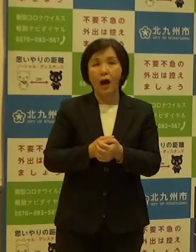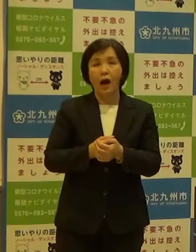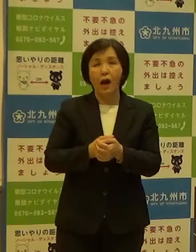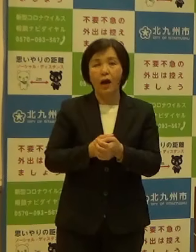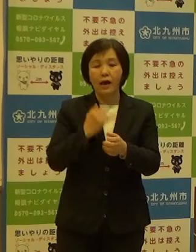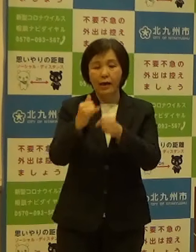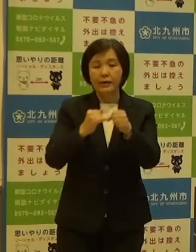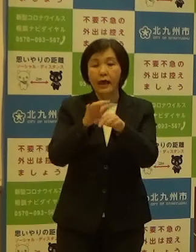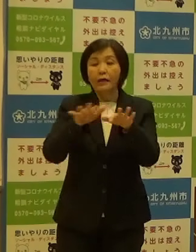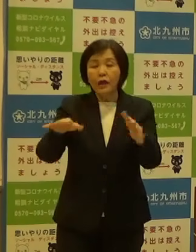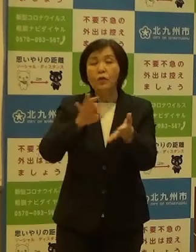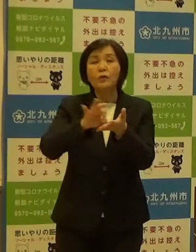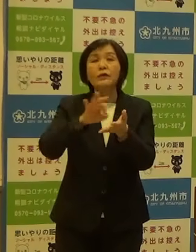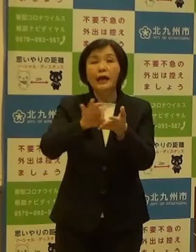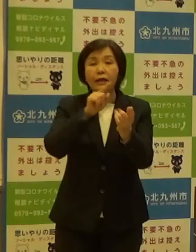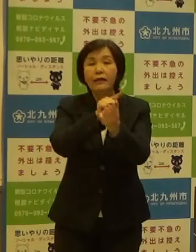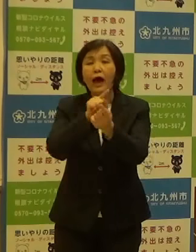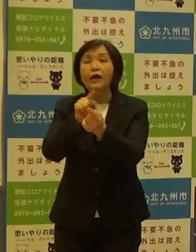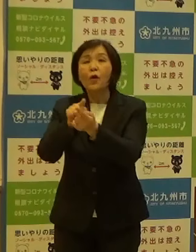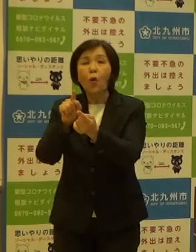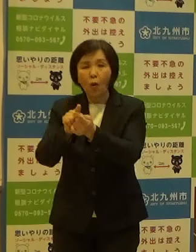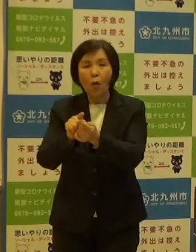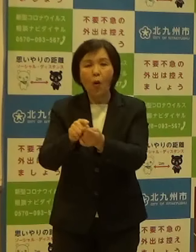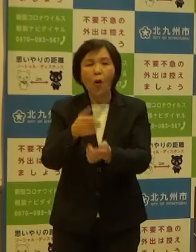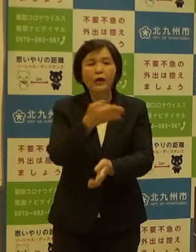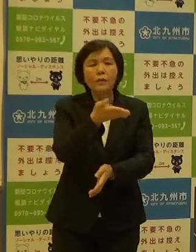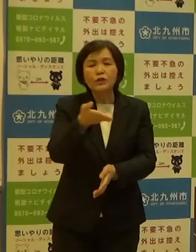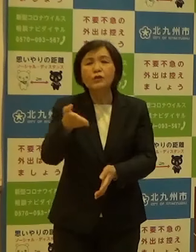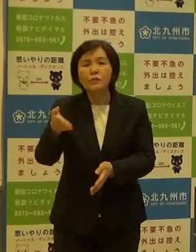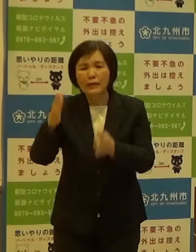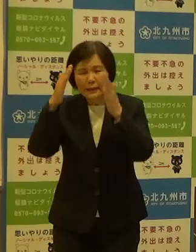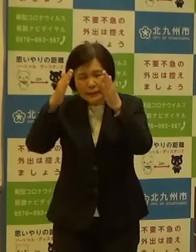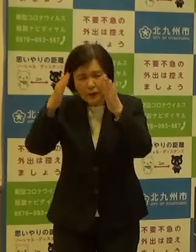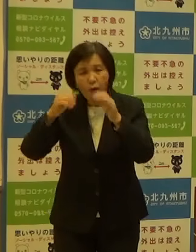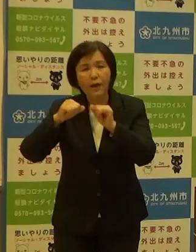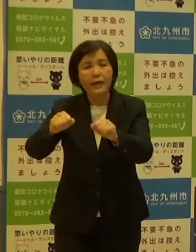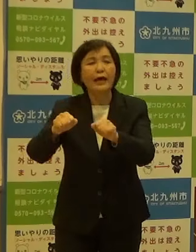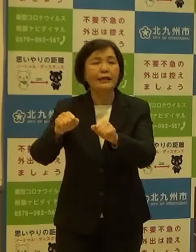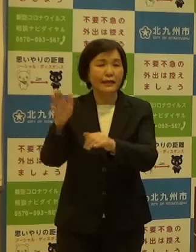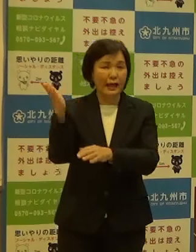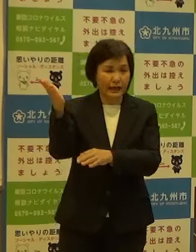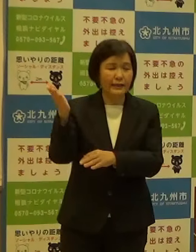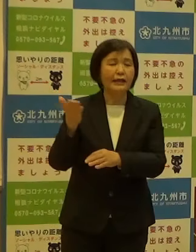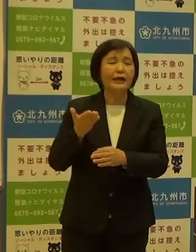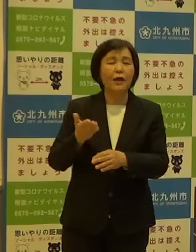で、対応を現場一生懸命していただいております。